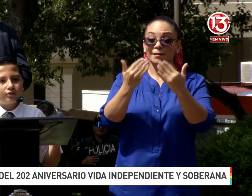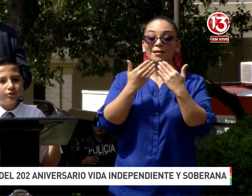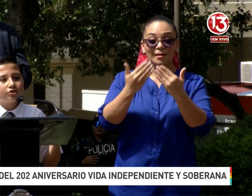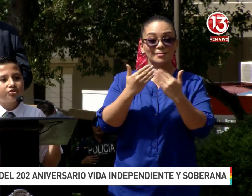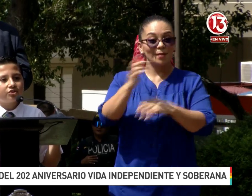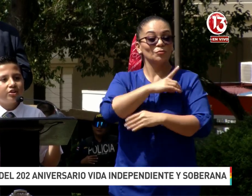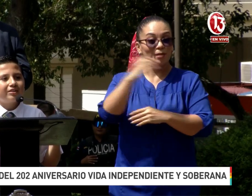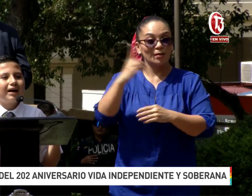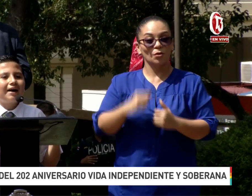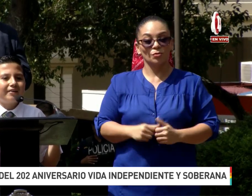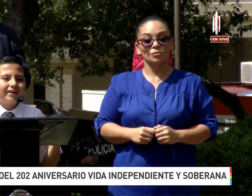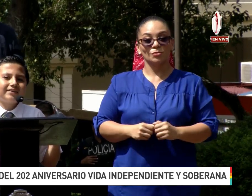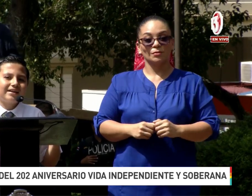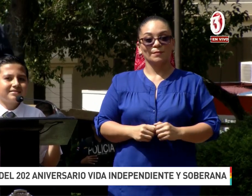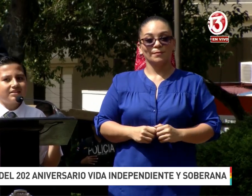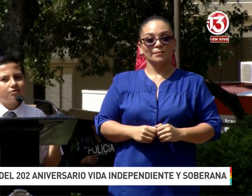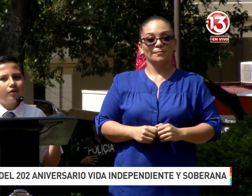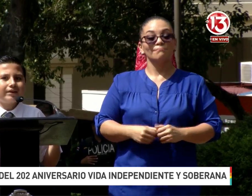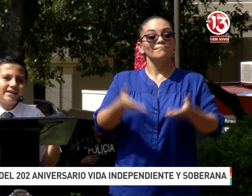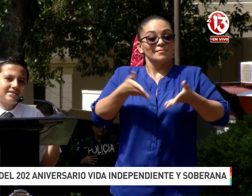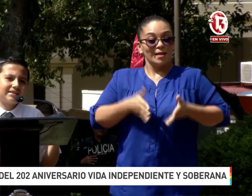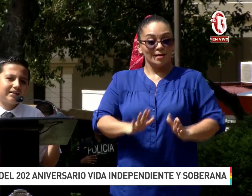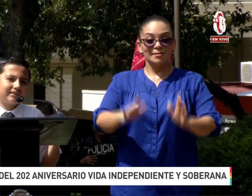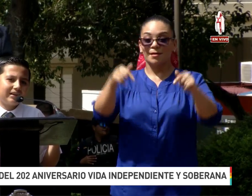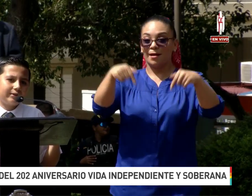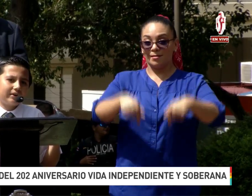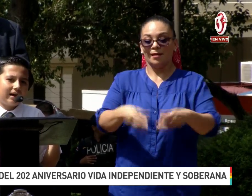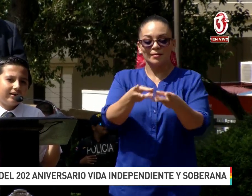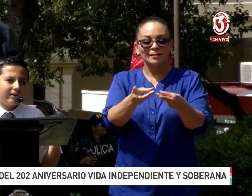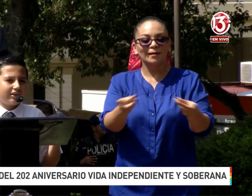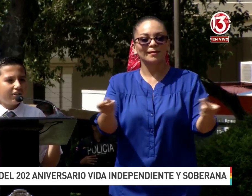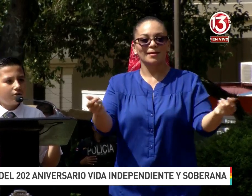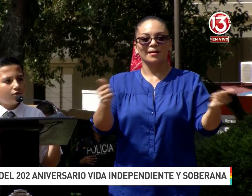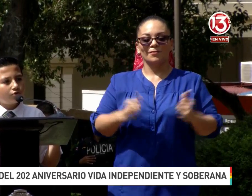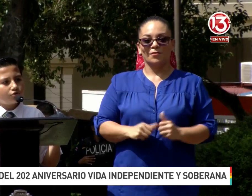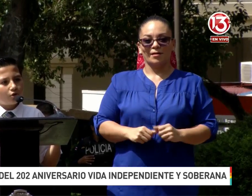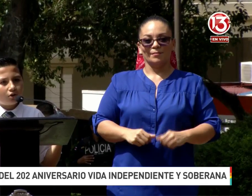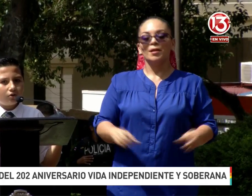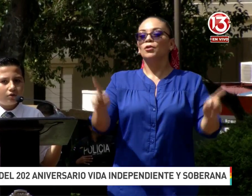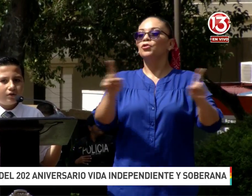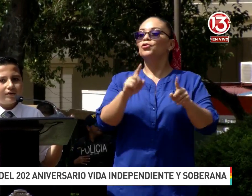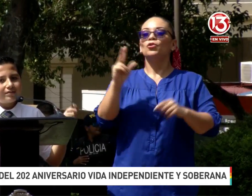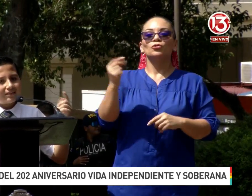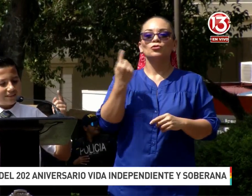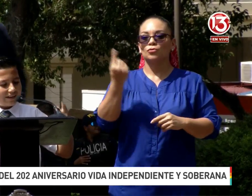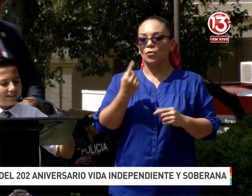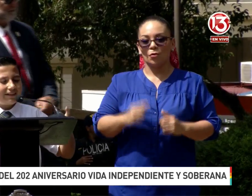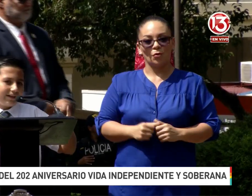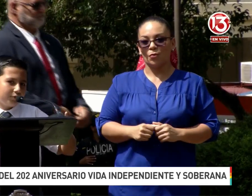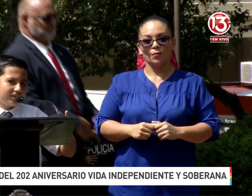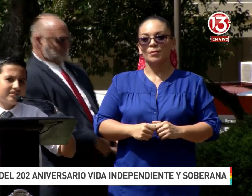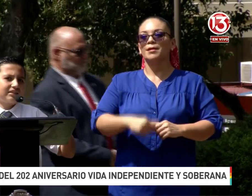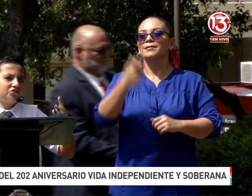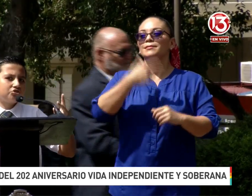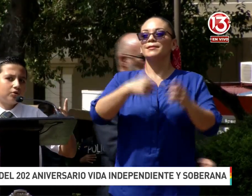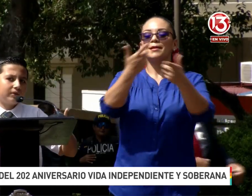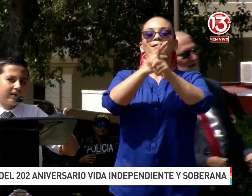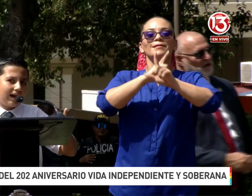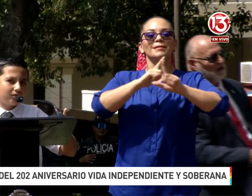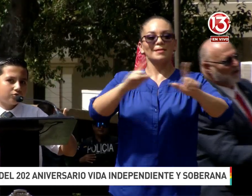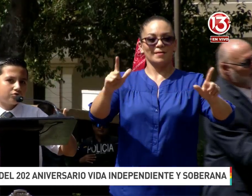Agradezcamos a Dios haber nacido en esta tierra y no solo ser libres